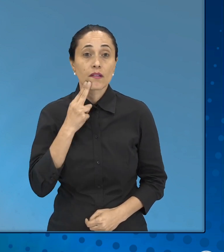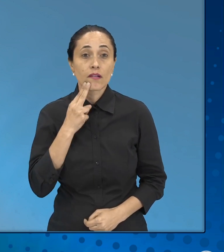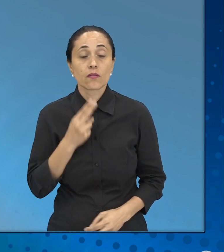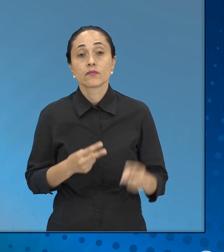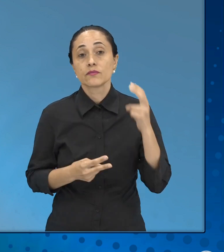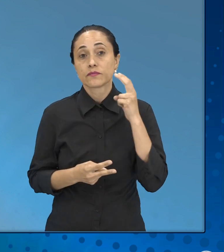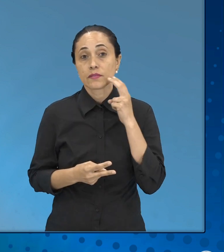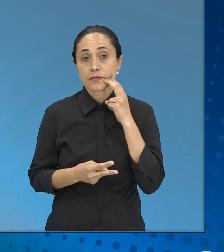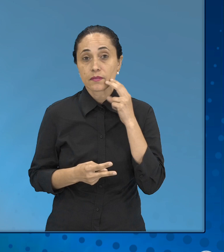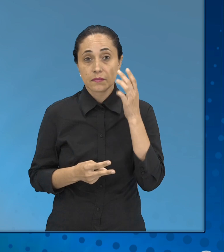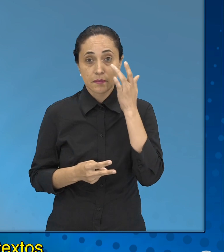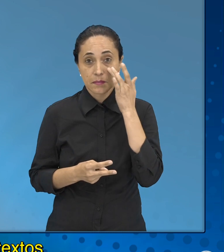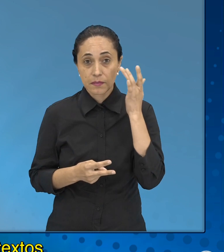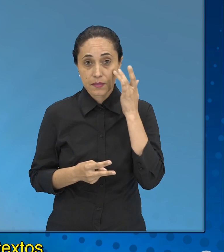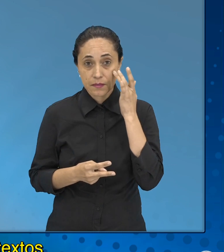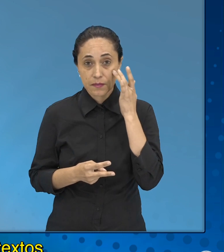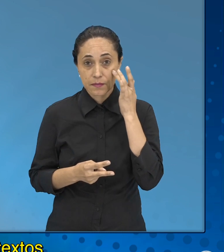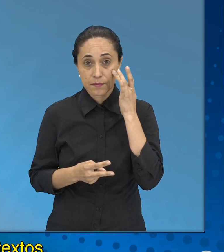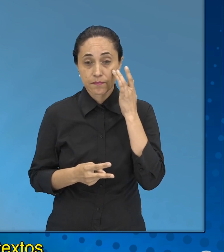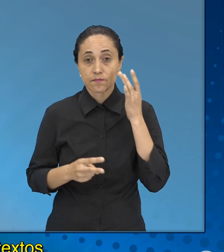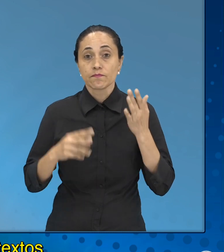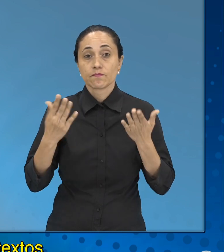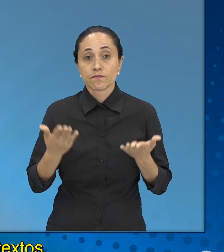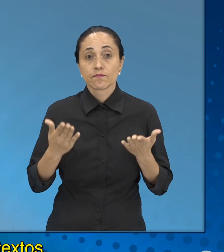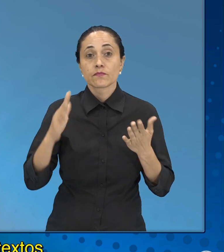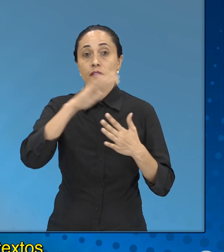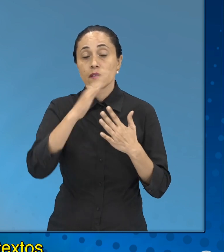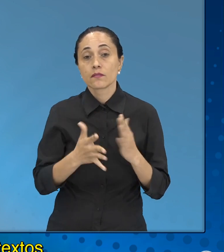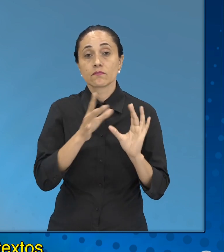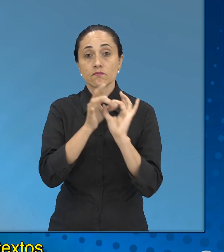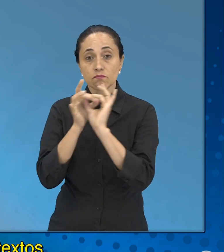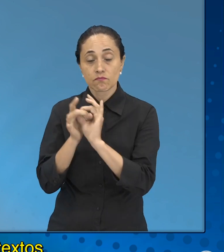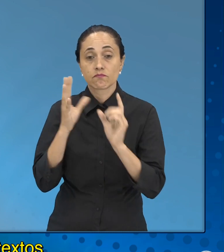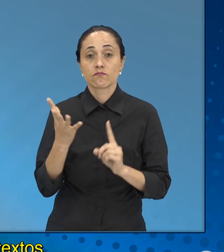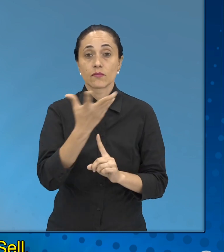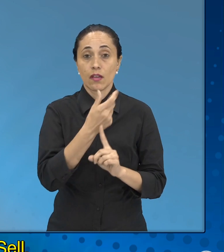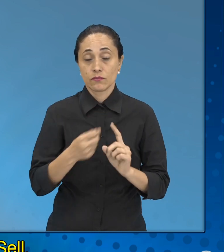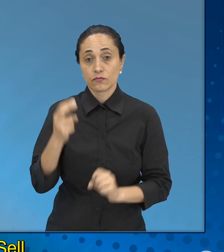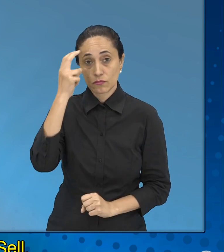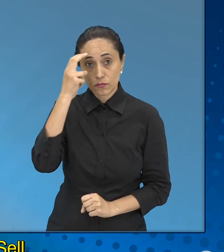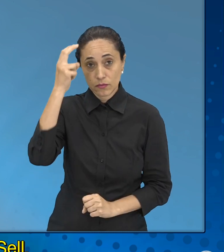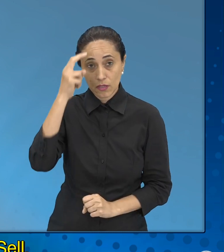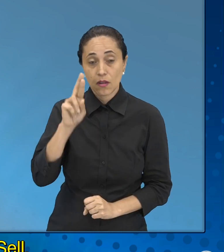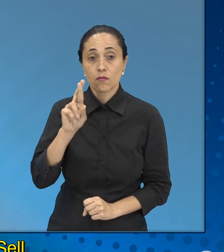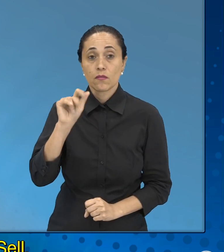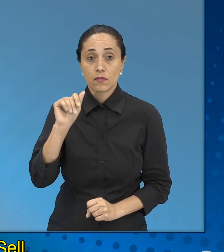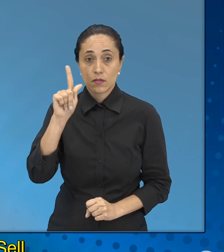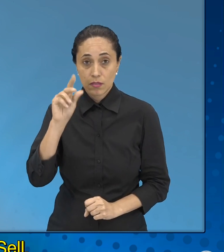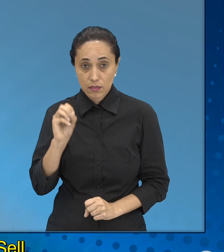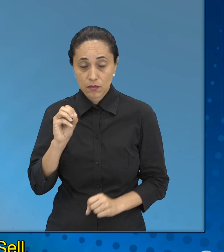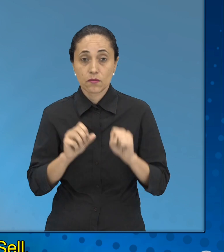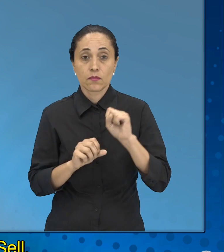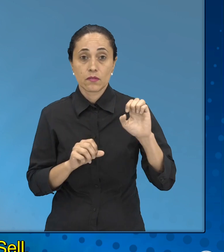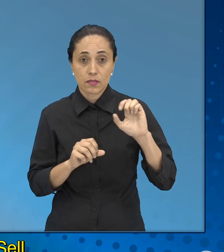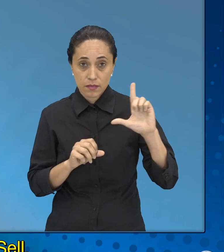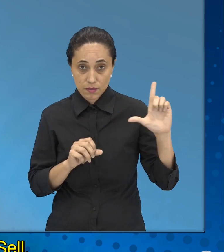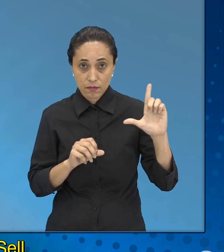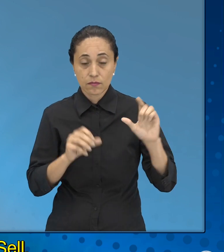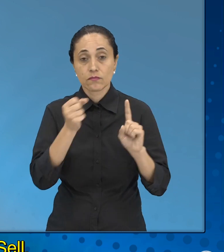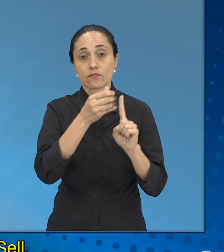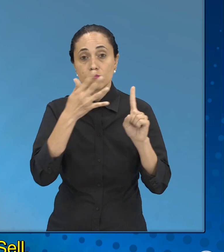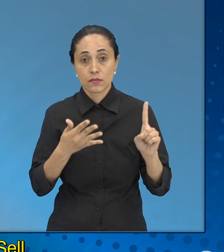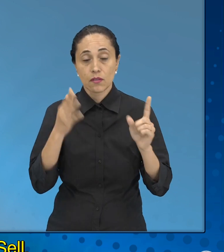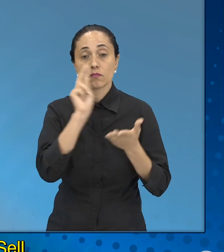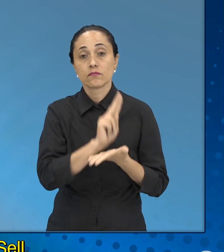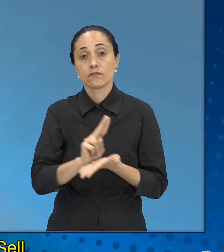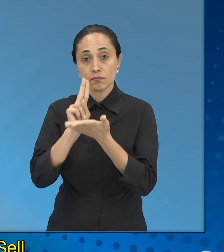Álvares, Fernandes e Medeiros, com Libras em contextos artístico-culturais. Ademais, Rego e Cel, com a